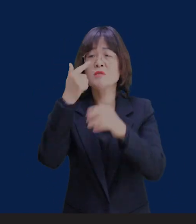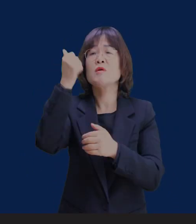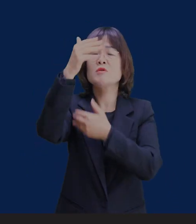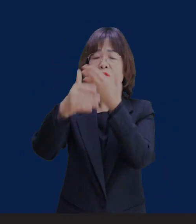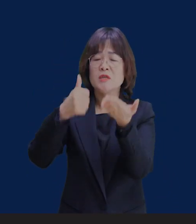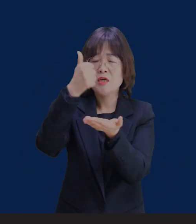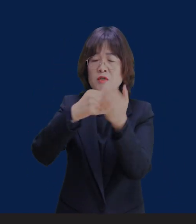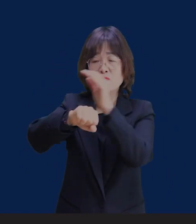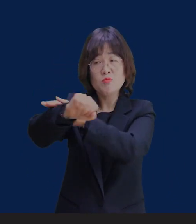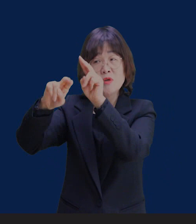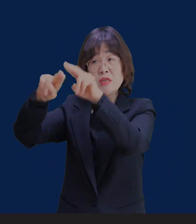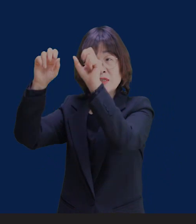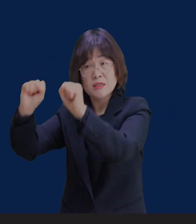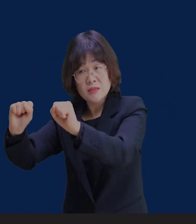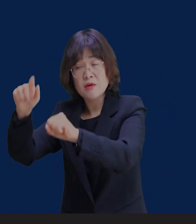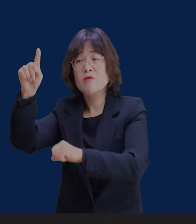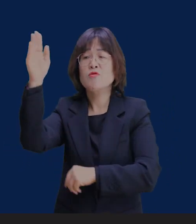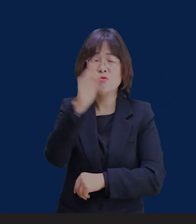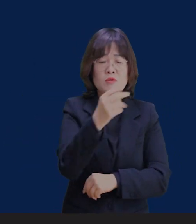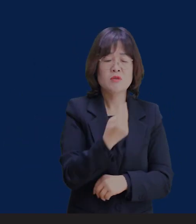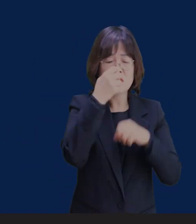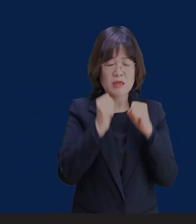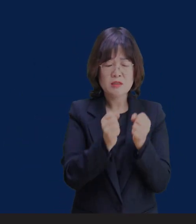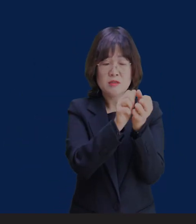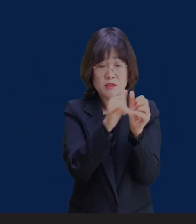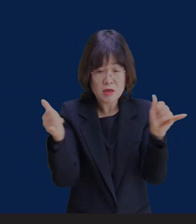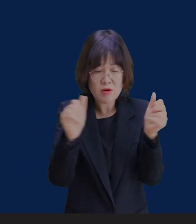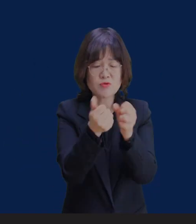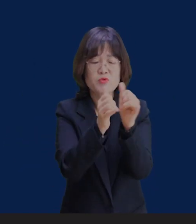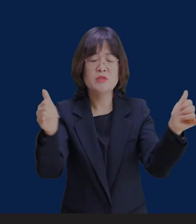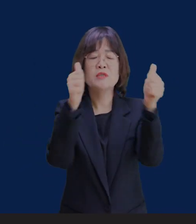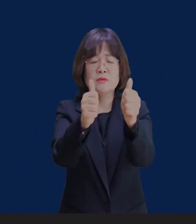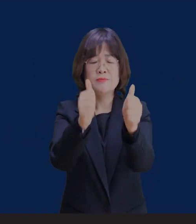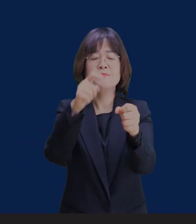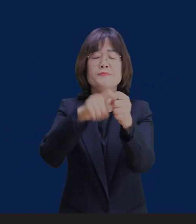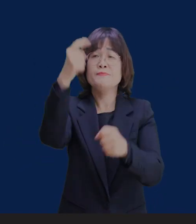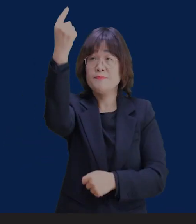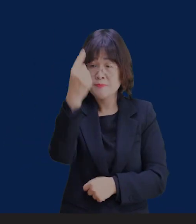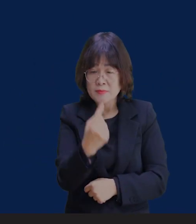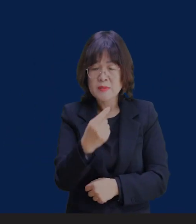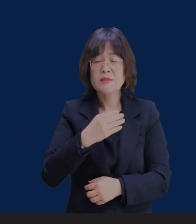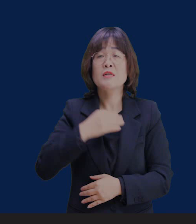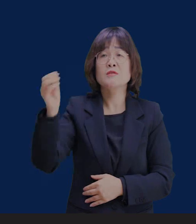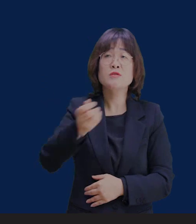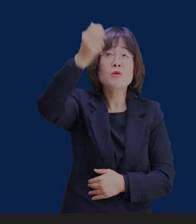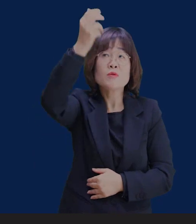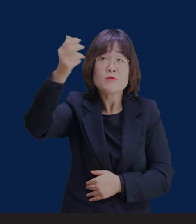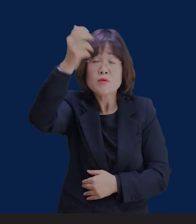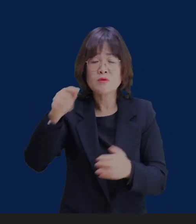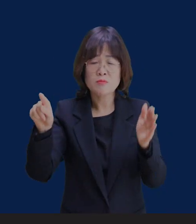오르시어 전능하신 아버지 하나님 우편에 앉아 계시다가 거기로부터 살아있는 자와 죽은 자를 심판하러